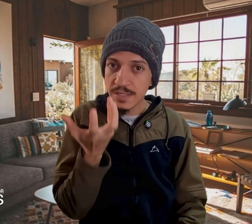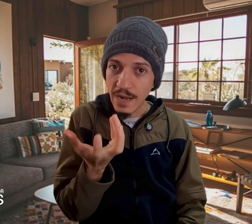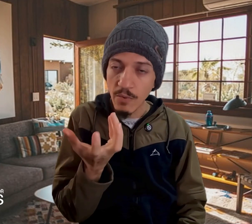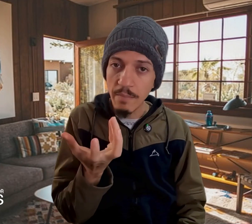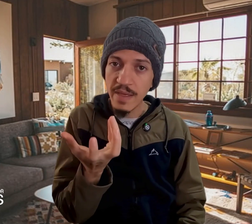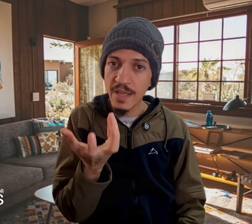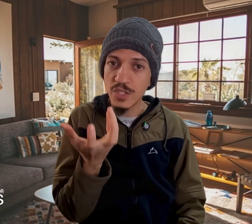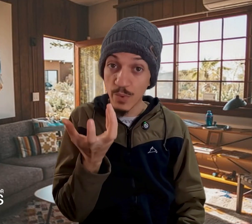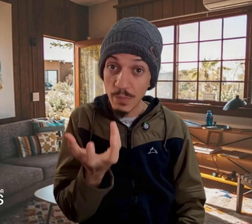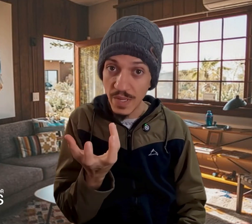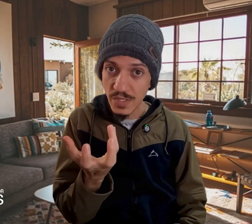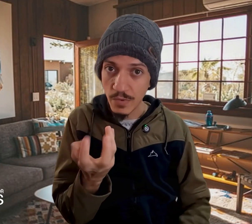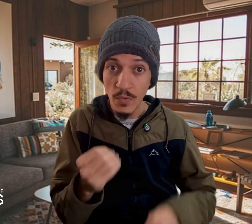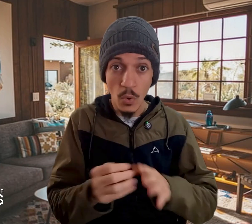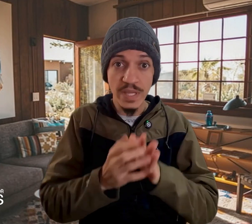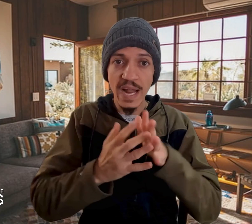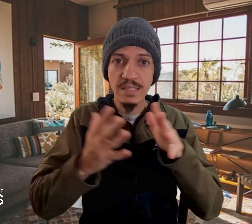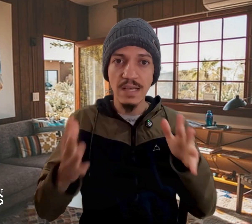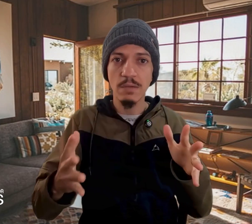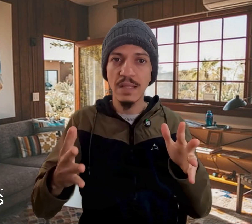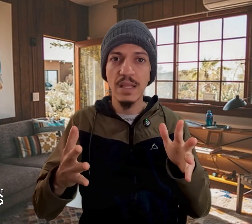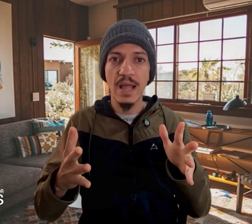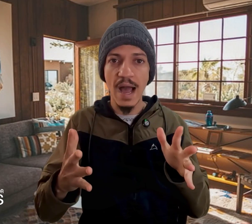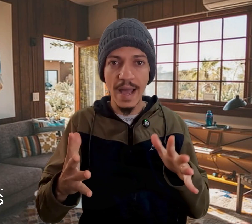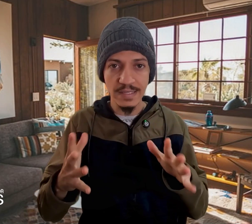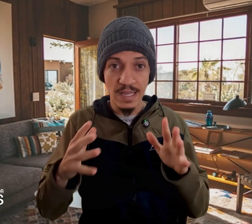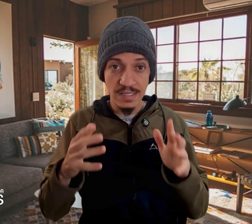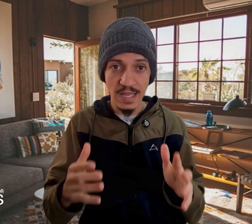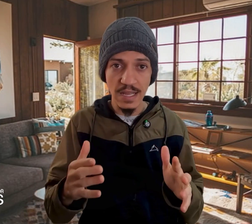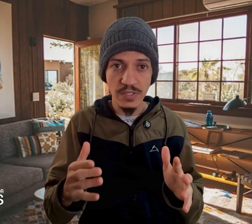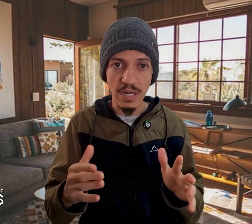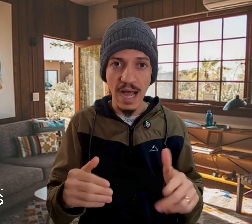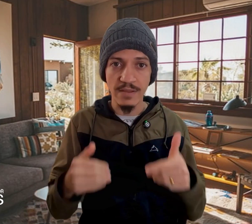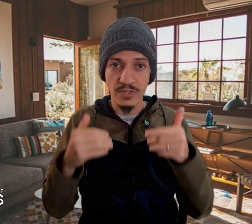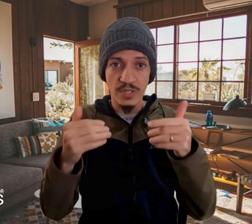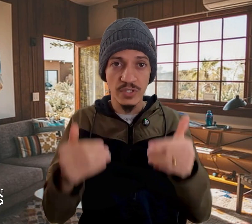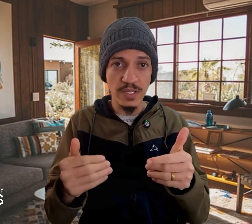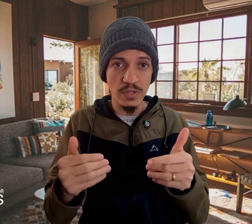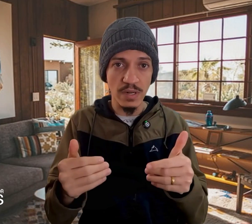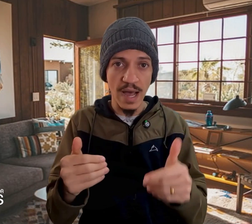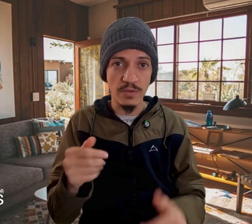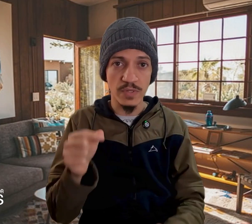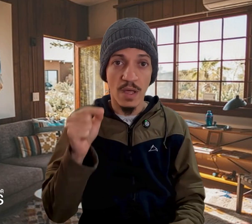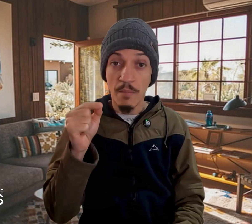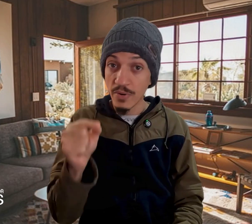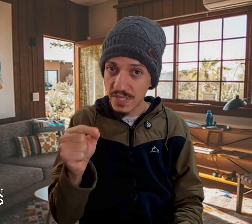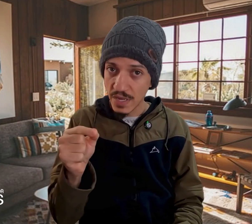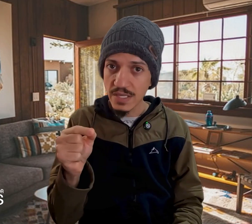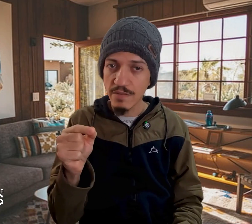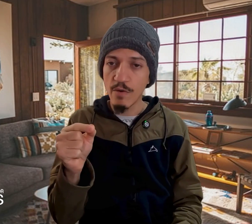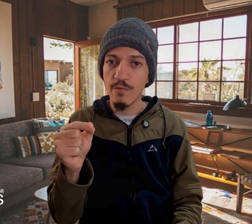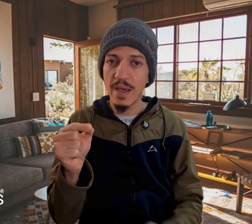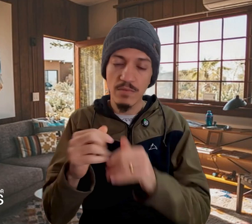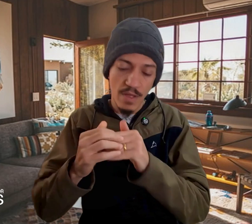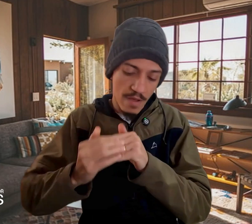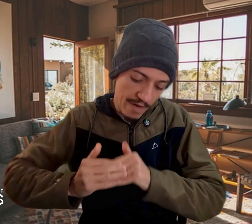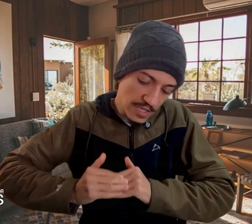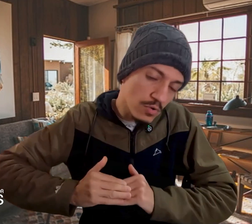num ambiente propício ou ter acesso a materiais selecionados, direcionados para o seu desenvolvimento, vai te colocar